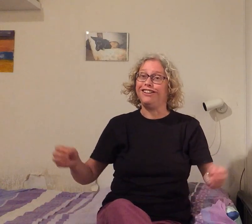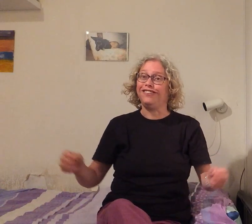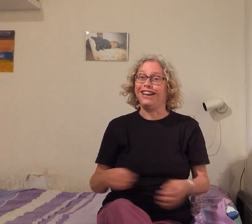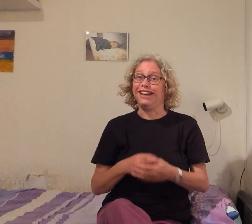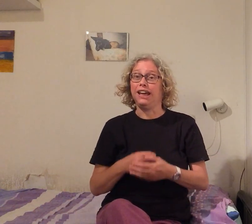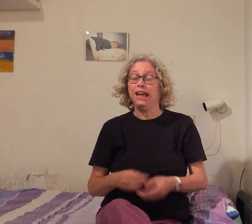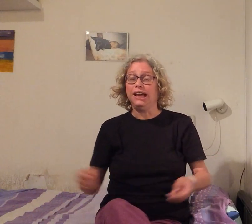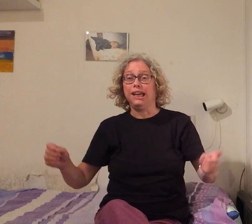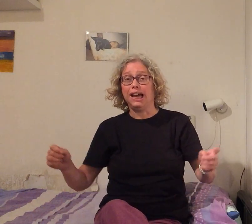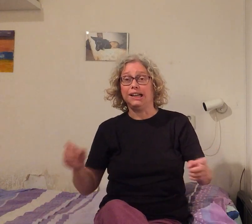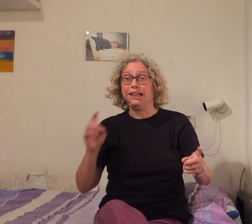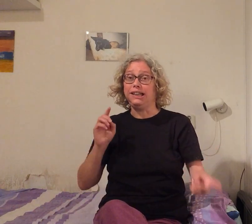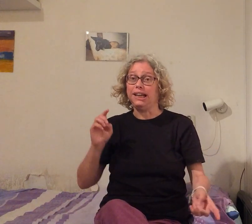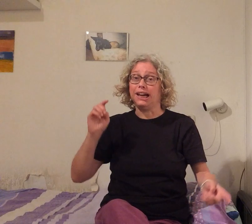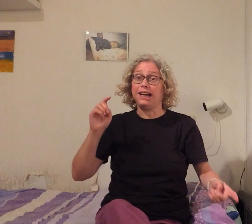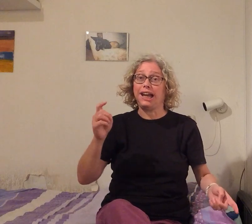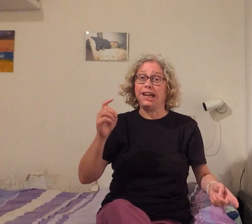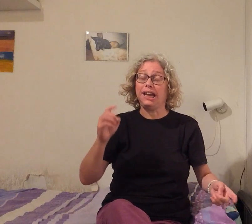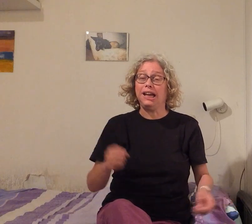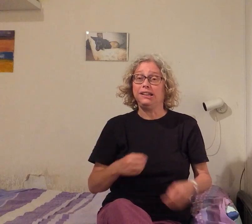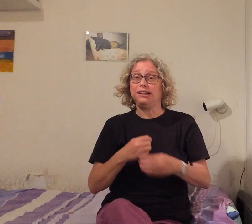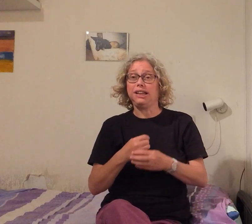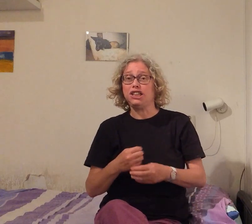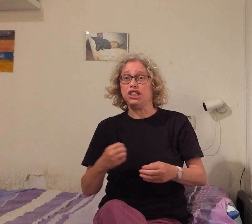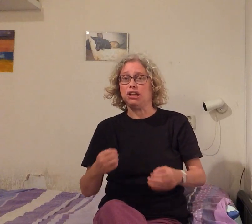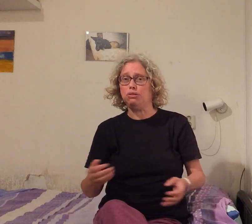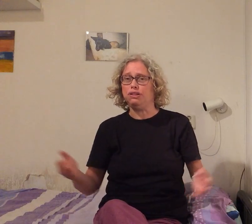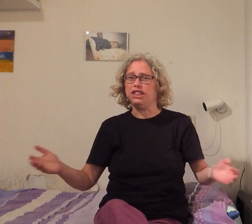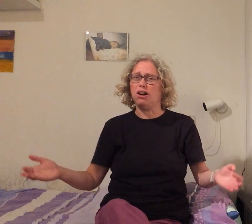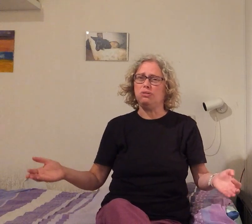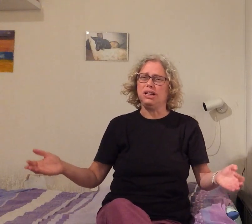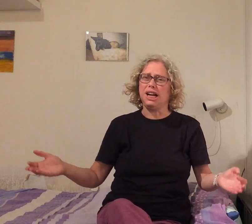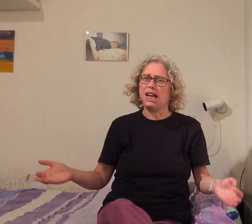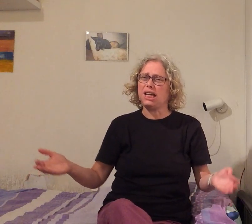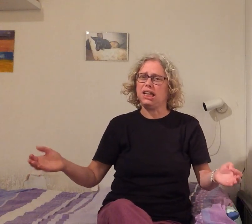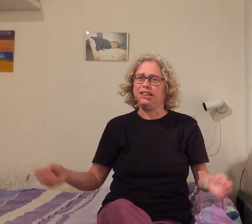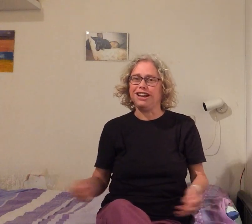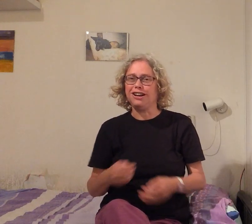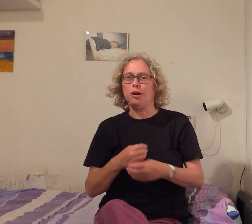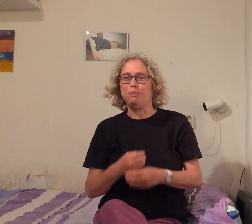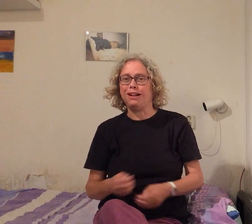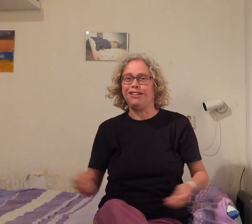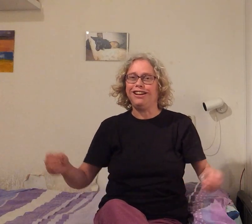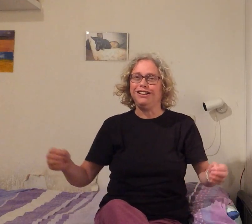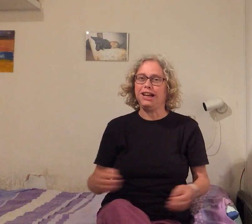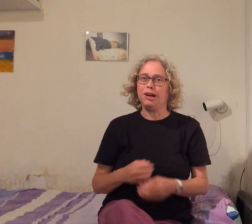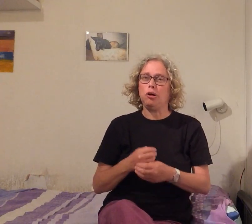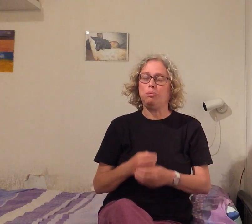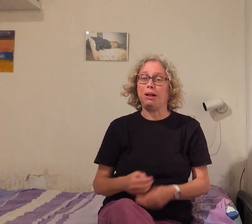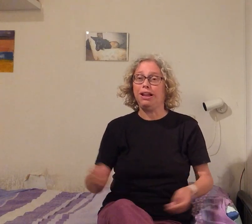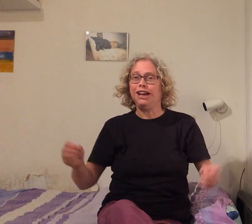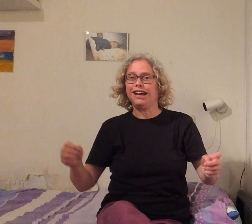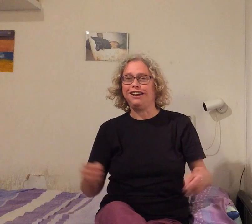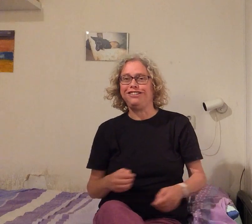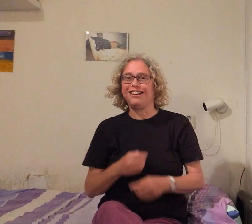heel mee, ja die diarree, dat is ze of iets, oh nee. Jinglepel, Jinglepel, geef de